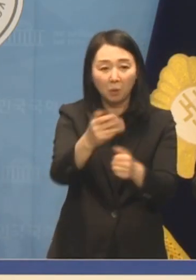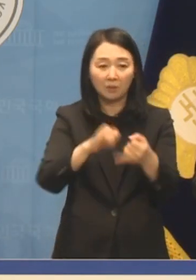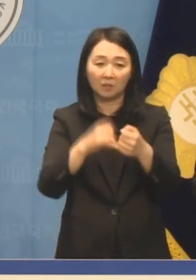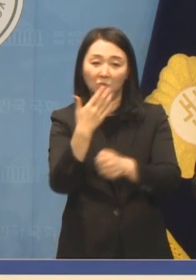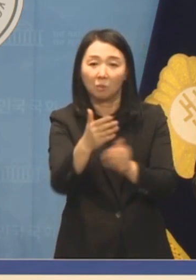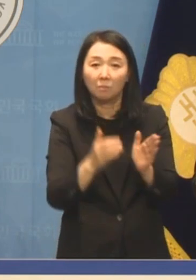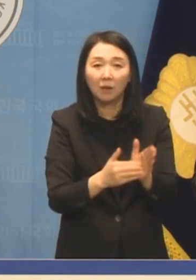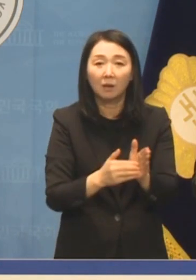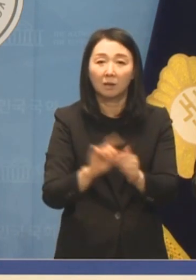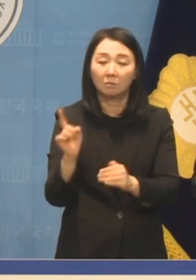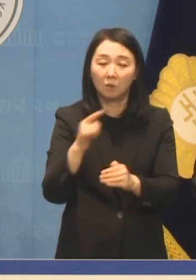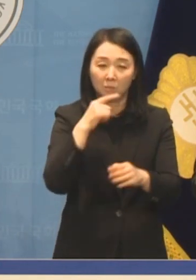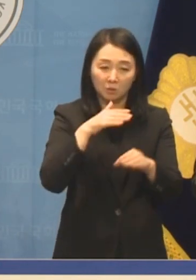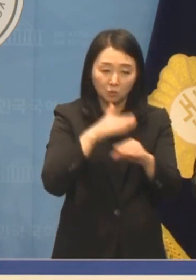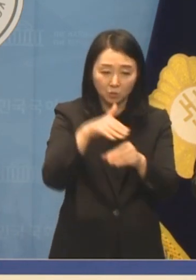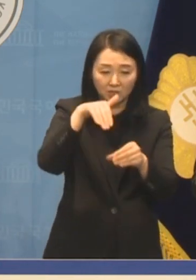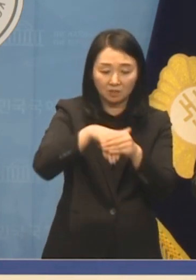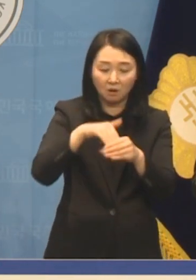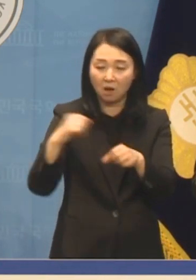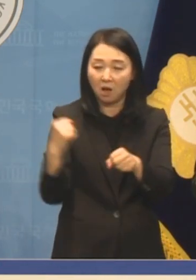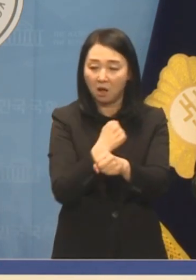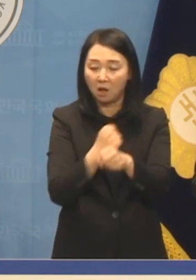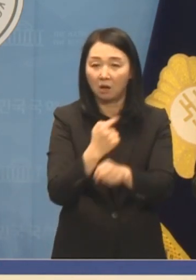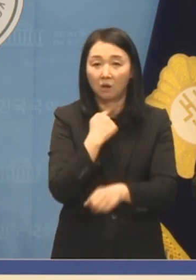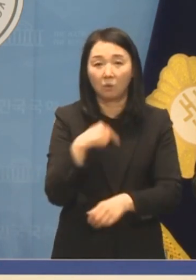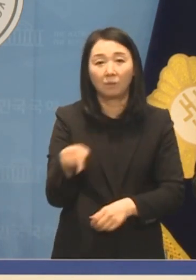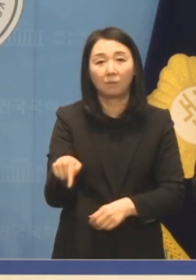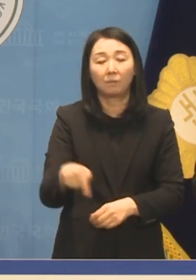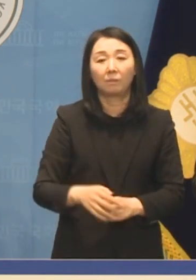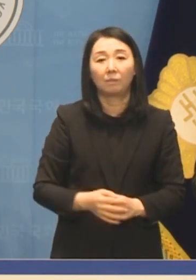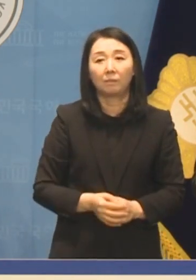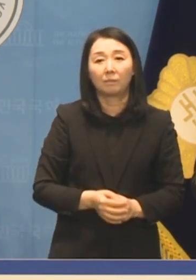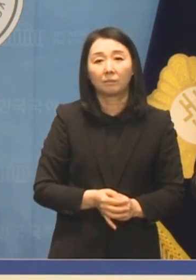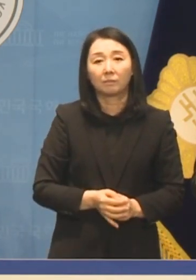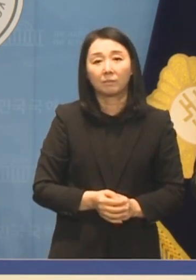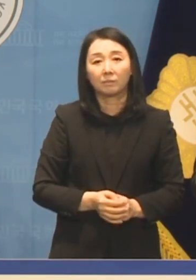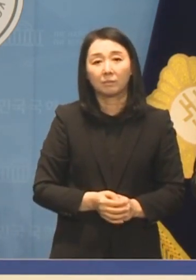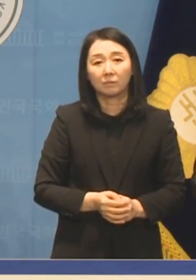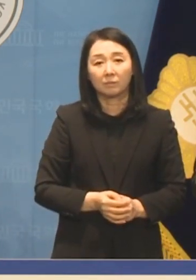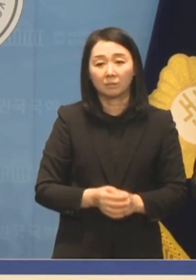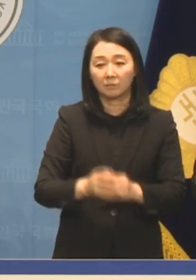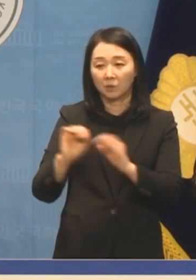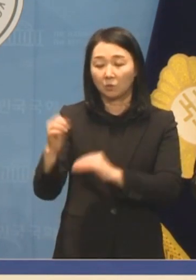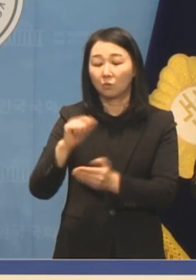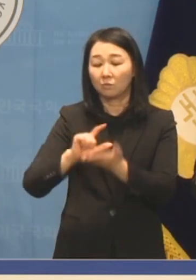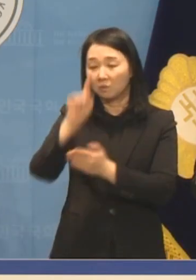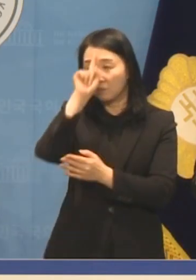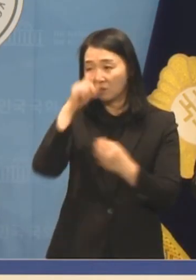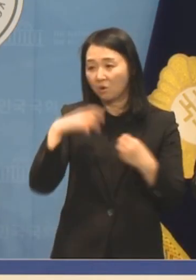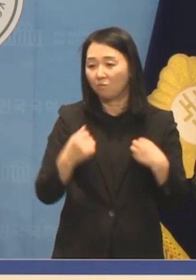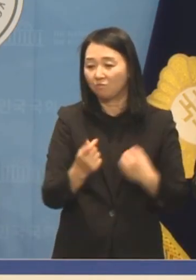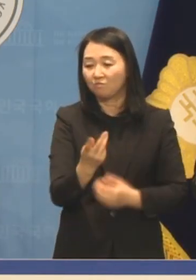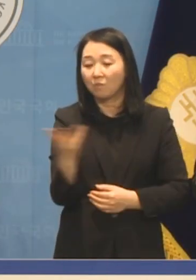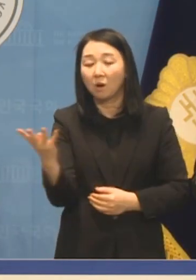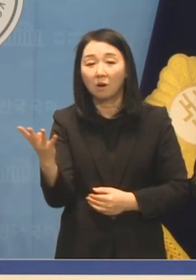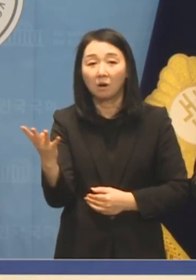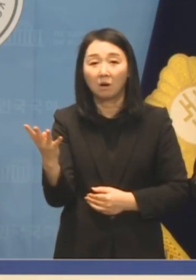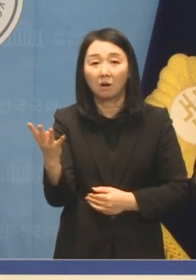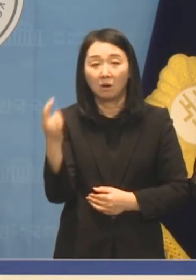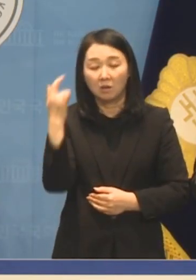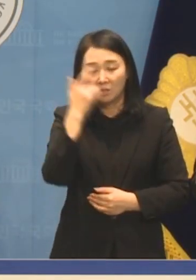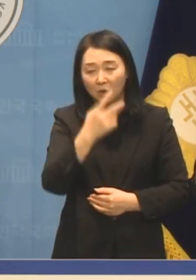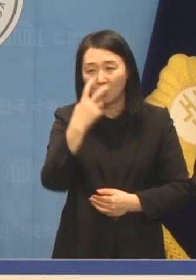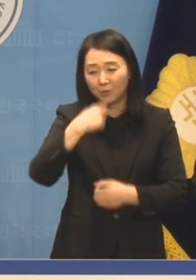민주주의의 근간인 선거를 조작하려 들었습니다. 국힘 지자체장 몇몇은 여론조작의